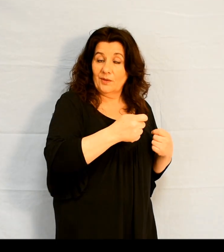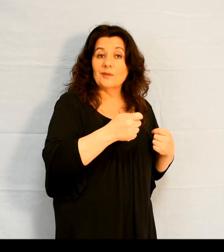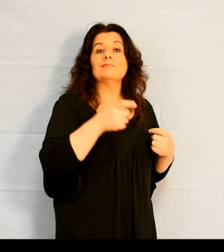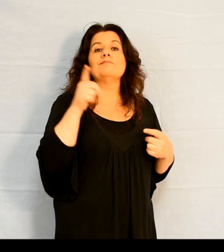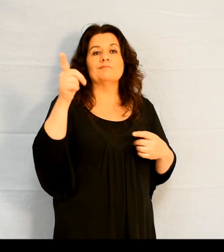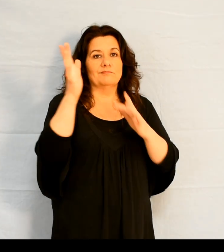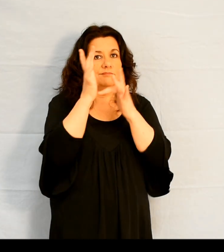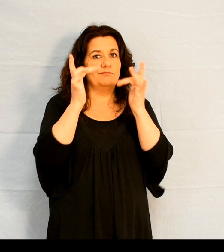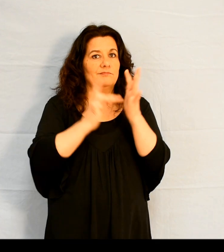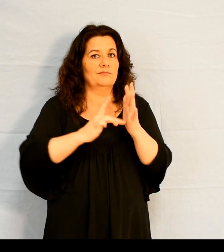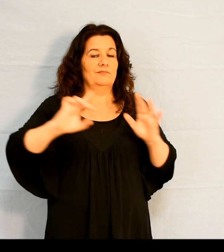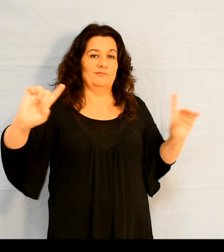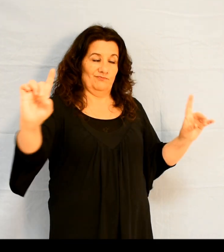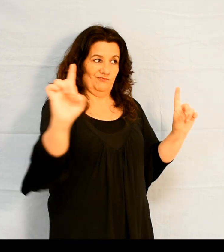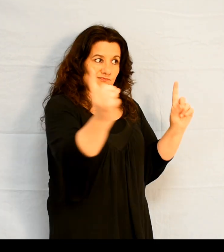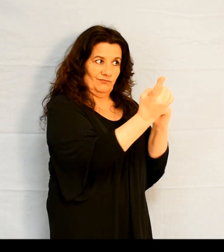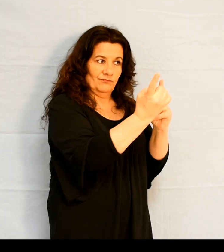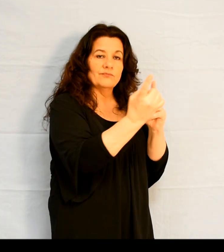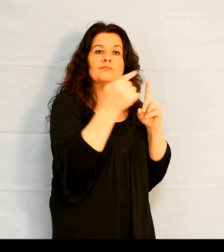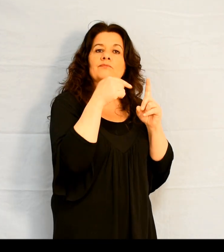« Es-tu le roi des Juifs »